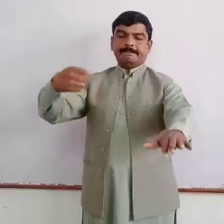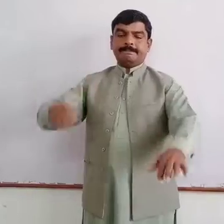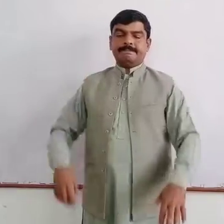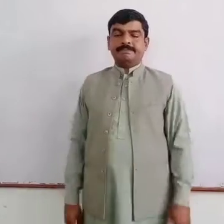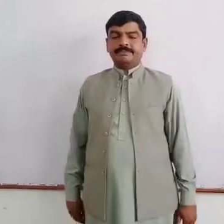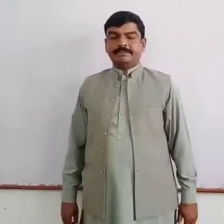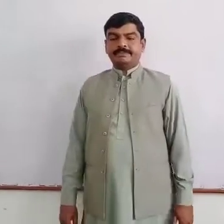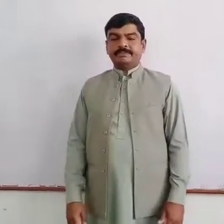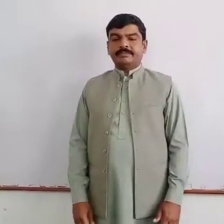बावर्ची